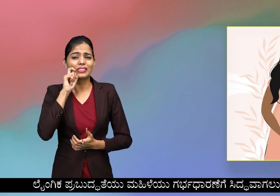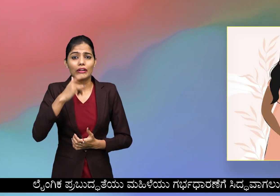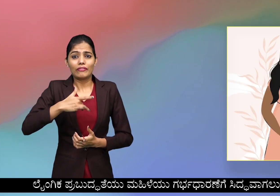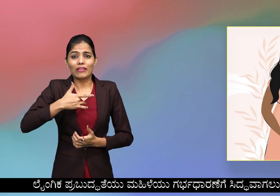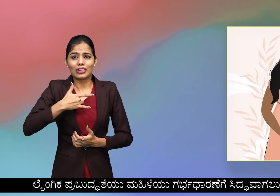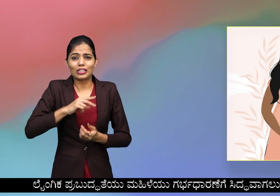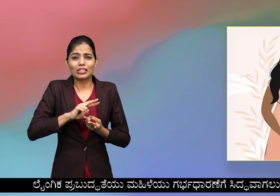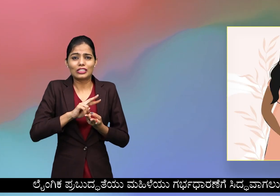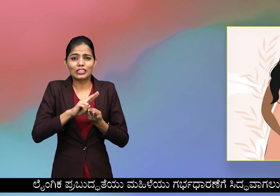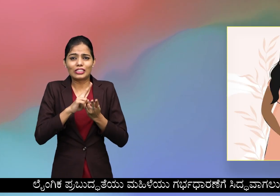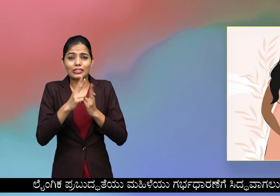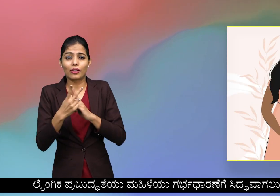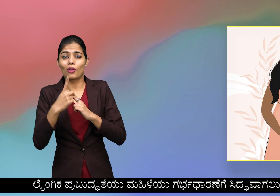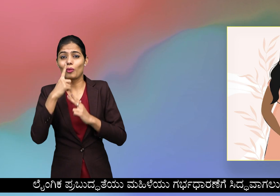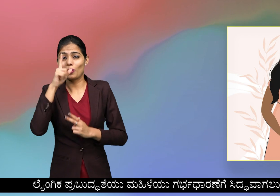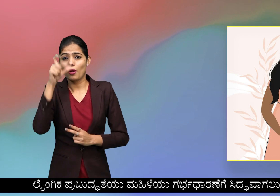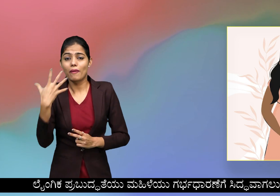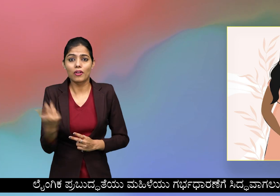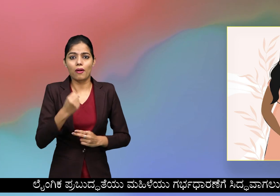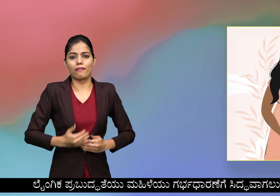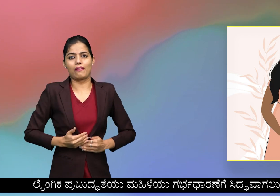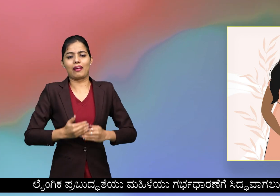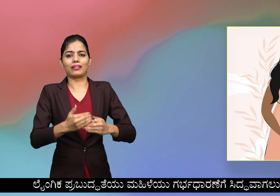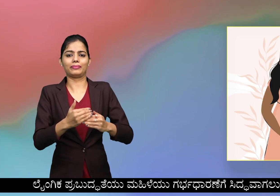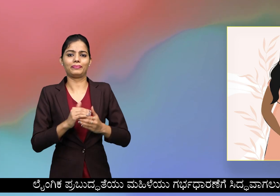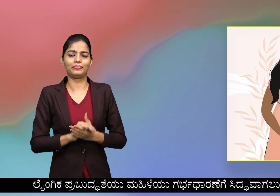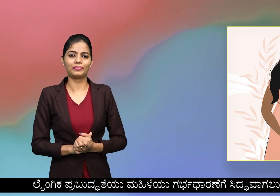ಲೈಂಗಿಕ ಪ್ರಬುದ್ಧತೆಯು ಮಹಿಳೆಯು ಗರ್ಭಧಾರಣೆಗೆ ಸಿದ್ಧವಾಗಲು ಅನುವು ಮಾಡಿಕೊಡುತ್ತೆ.